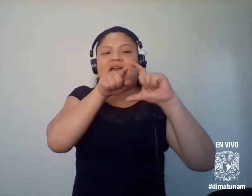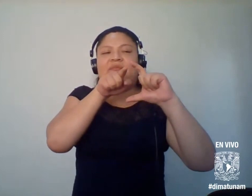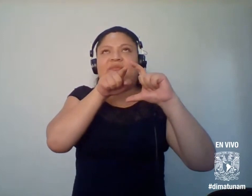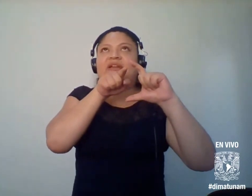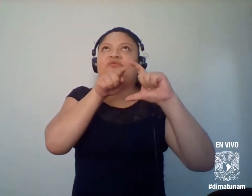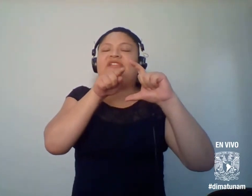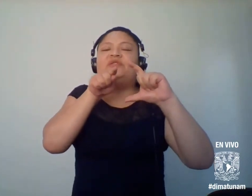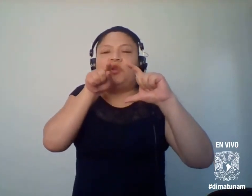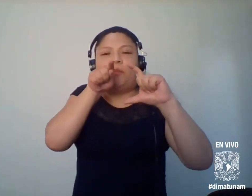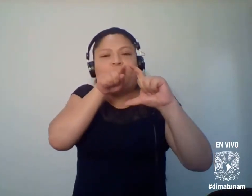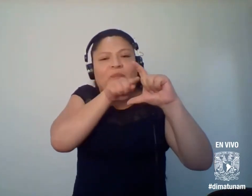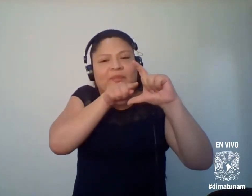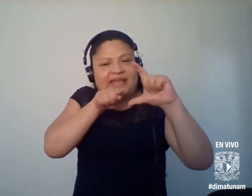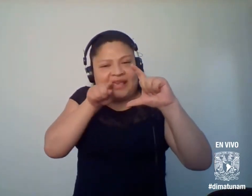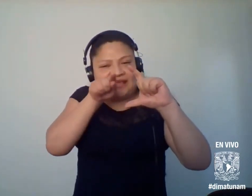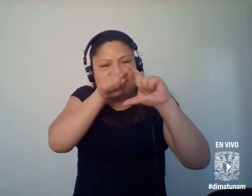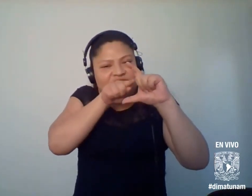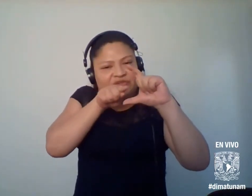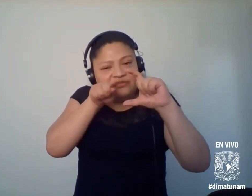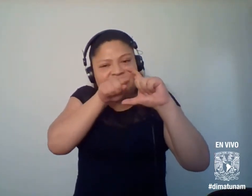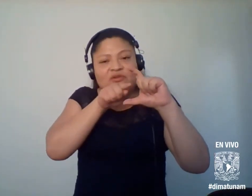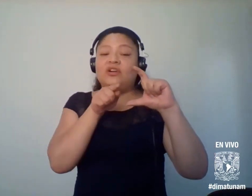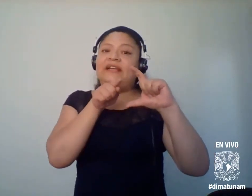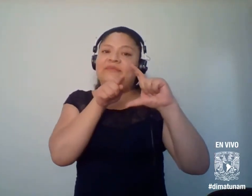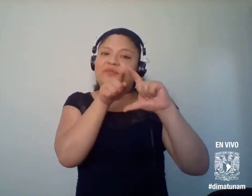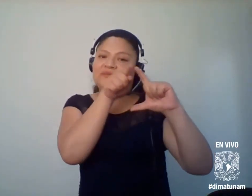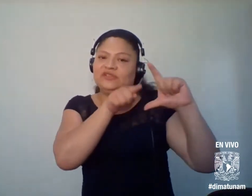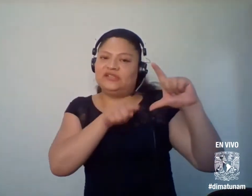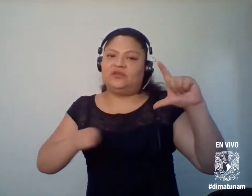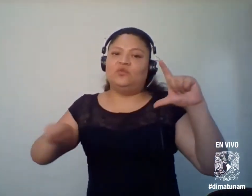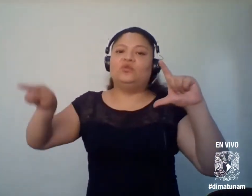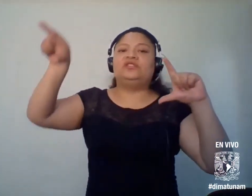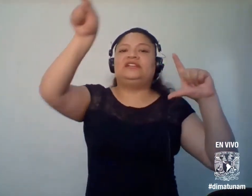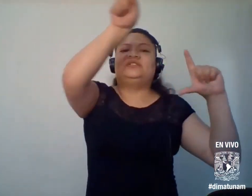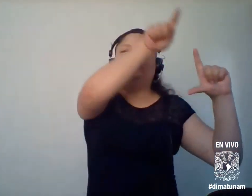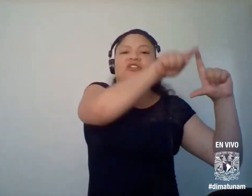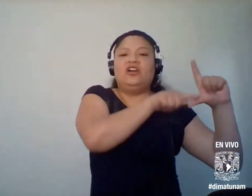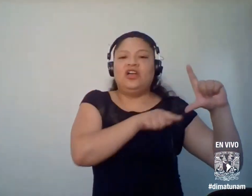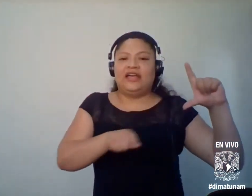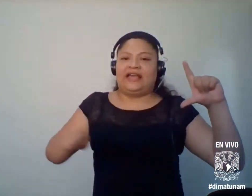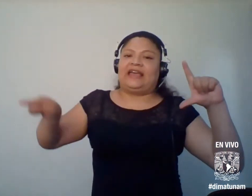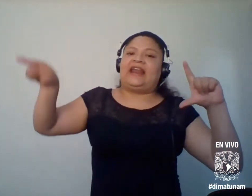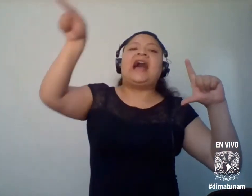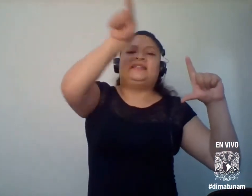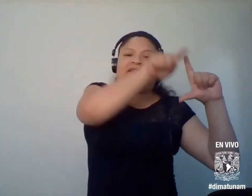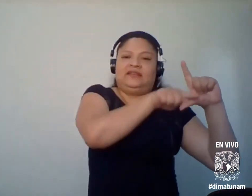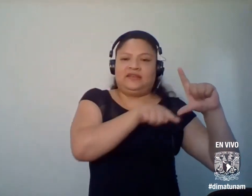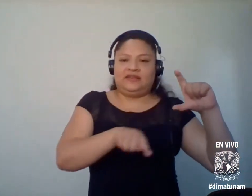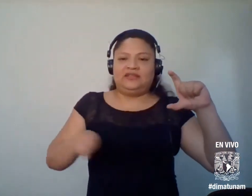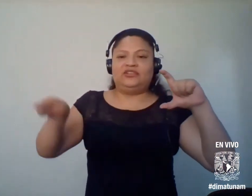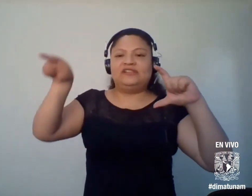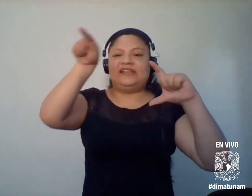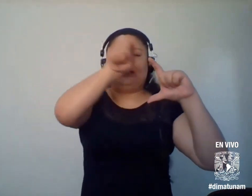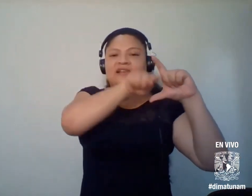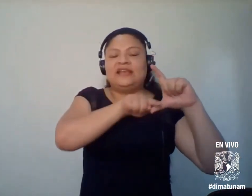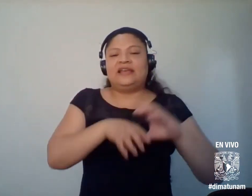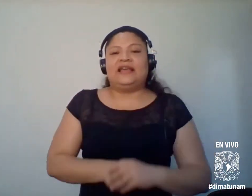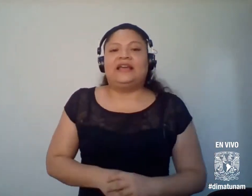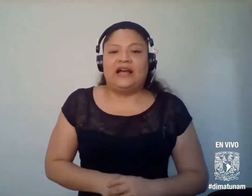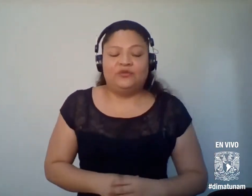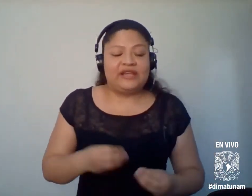que un círculo pequeñito o también podemos decir un círculo grande.